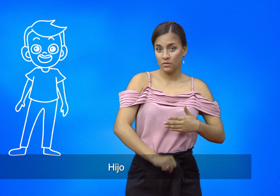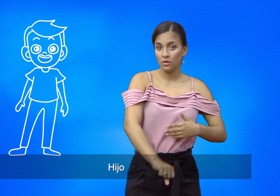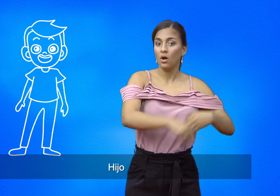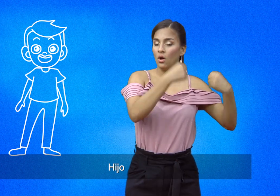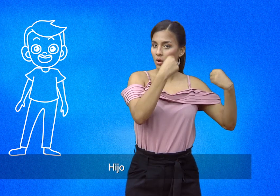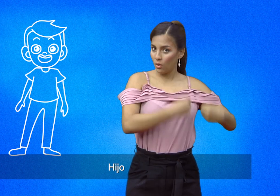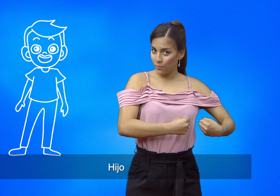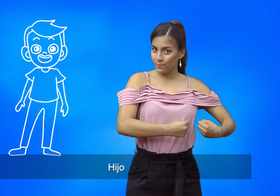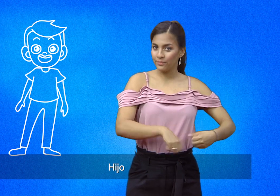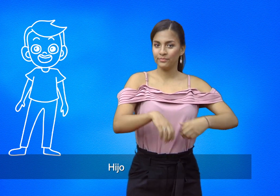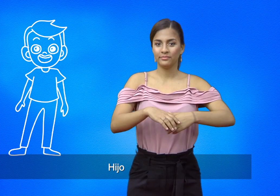hijo